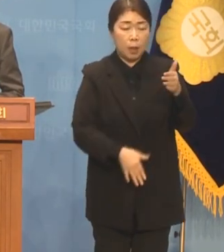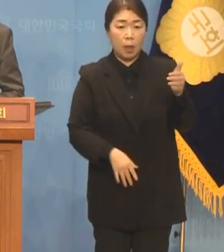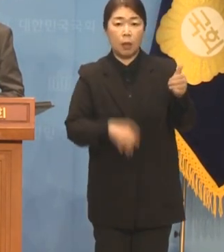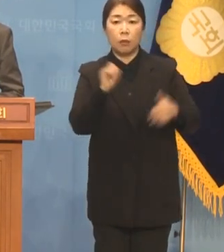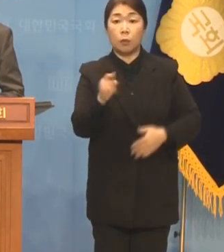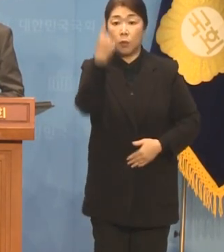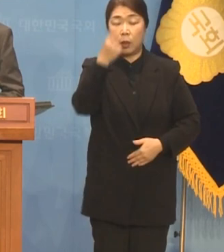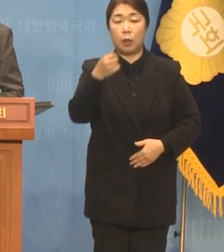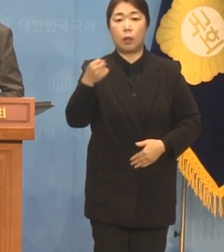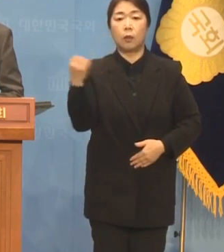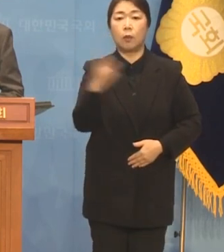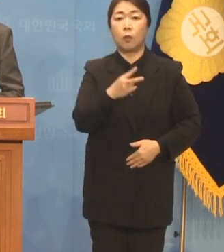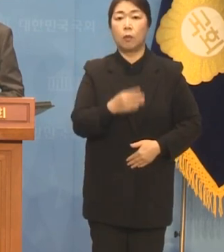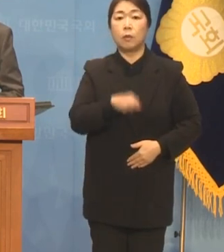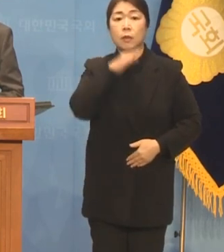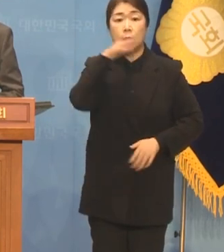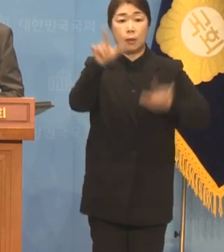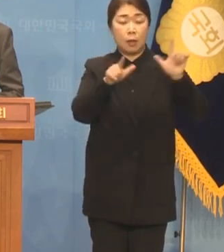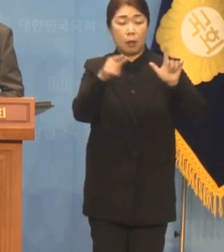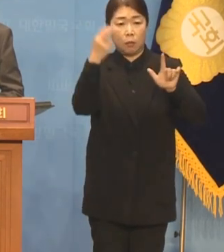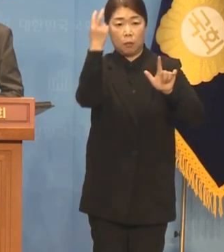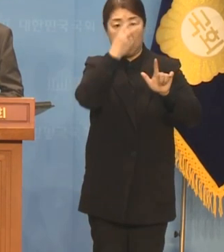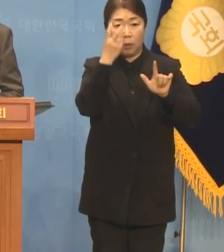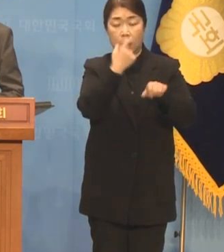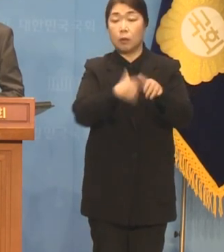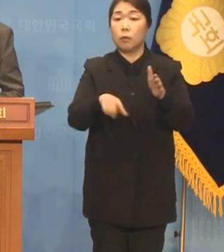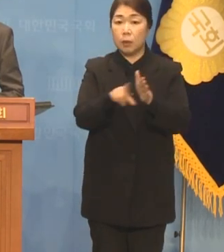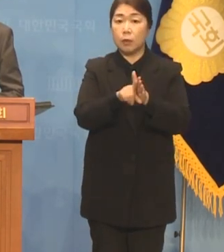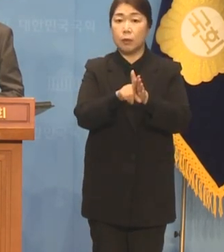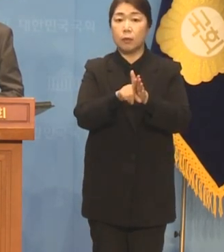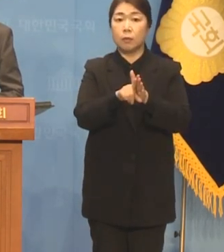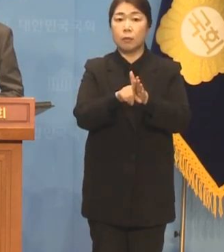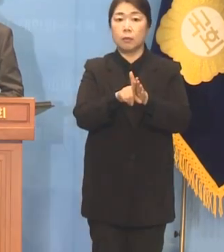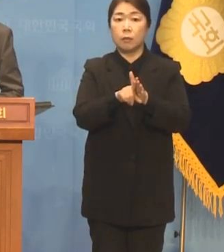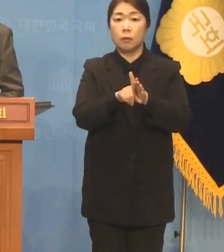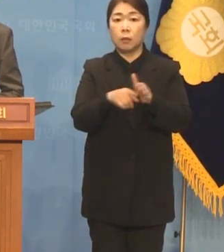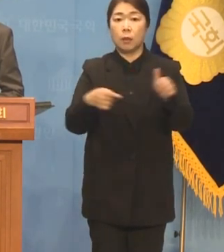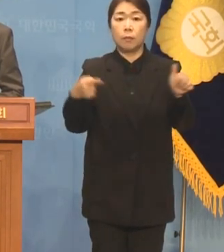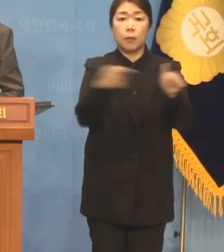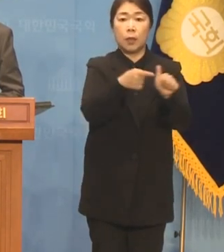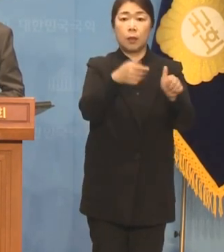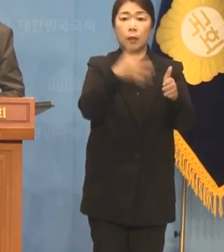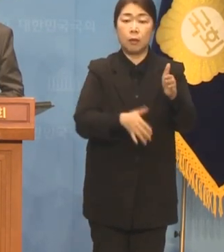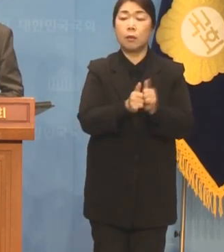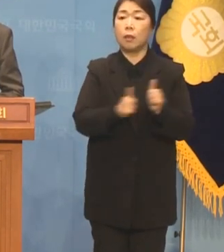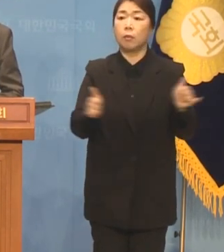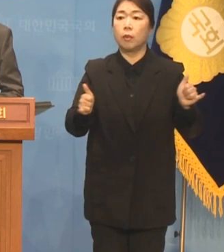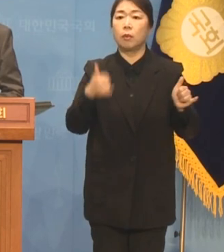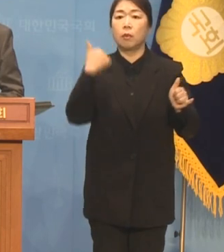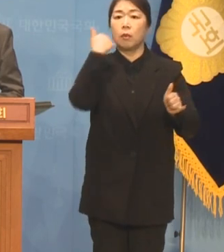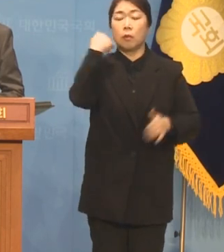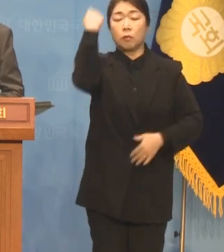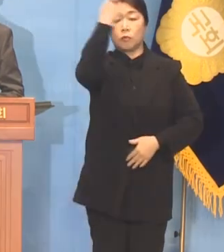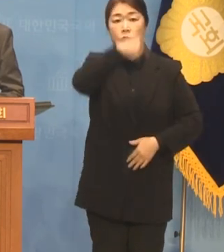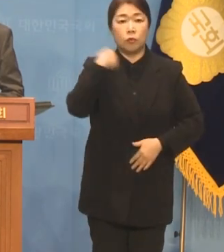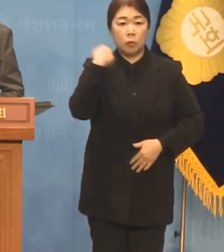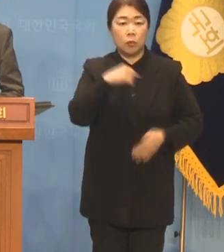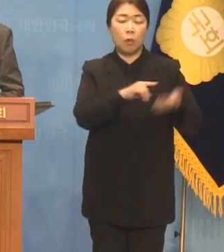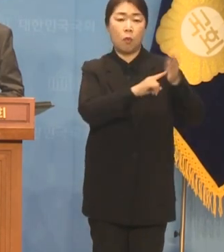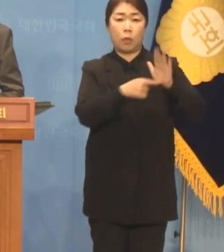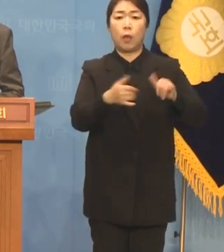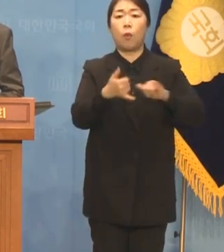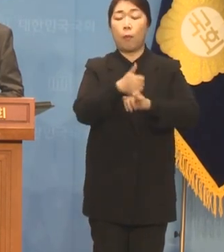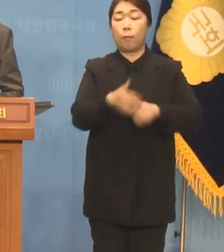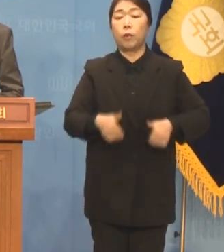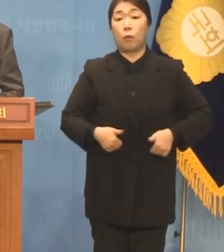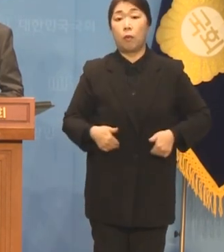사건의 진상을 규명하기 위해서는 테러범의 신상 공개가 필수적이다